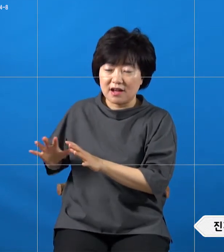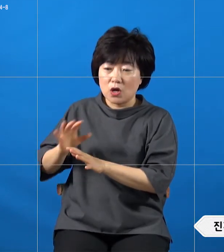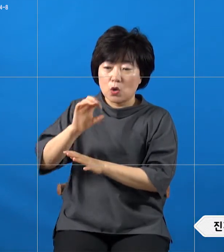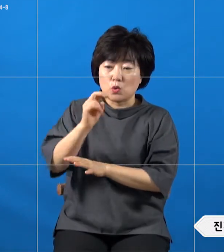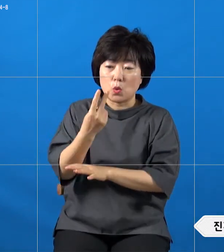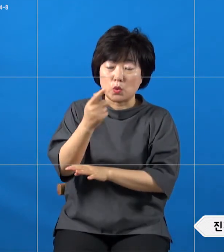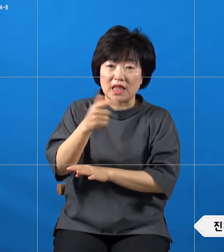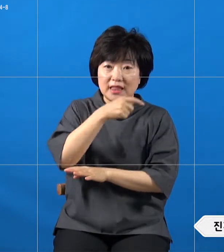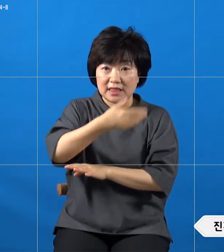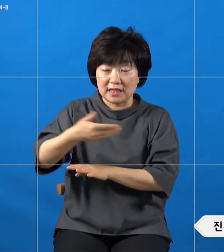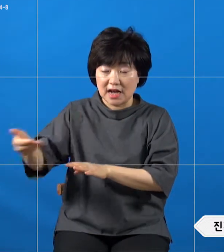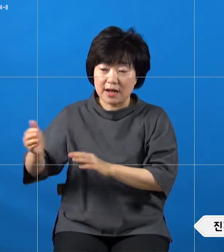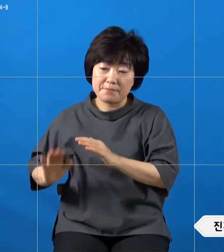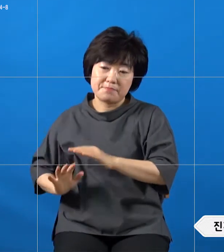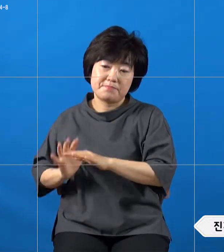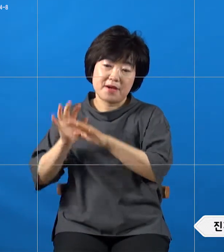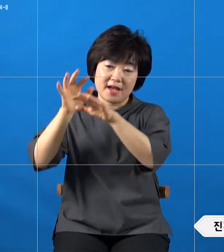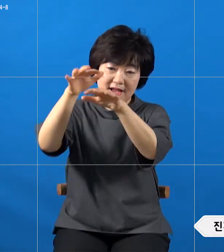12개를 세워